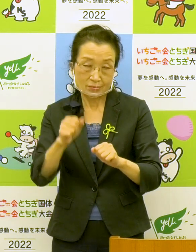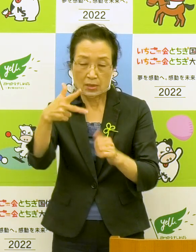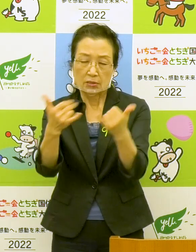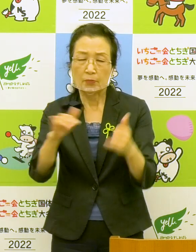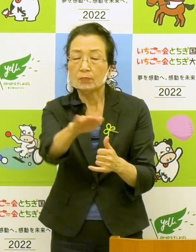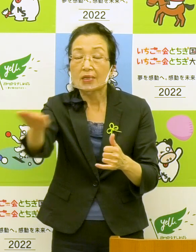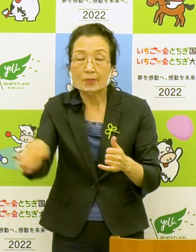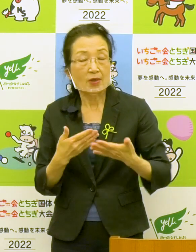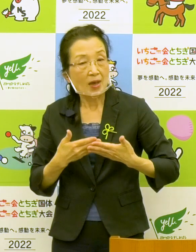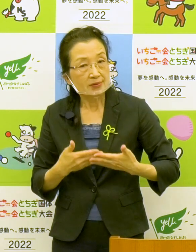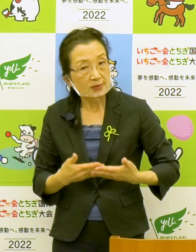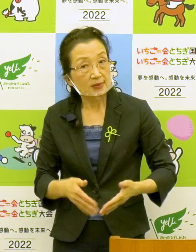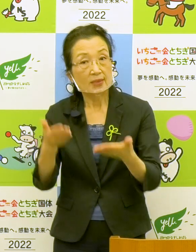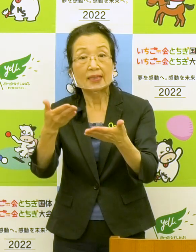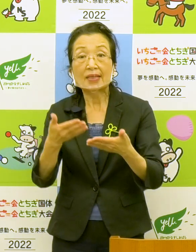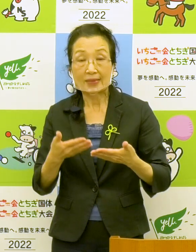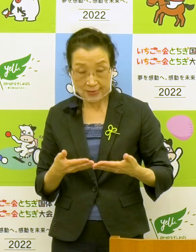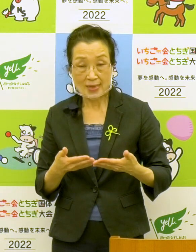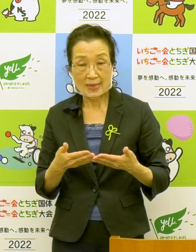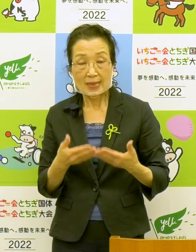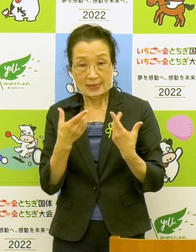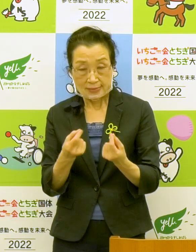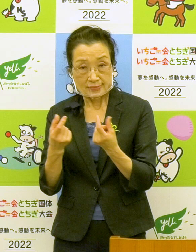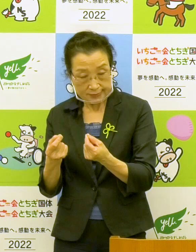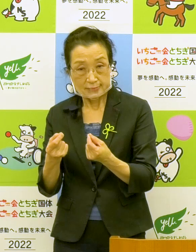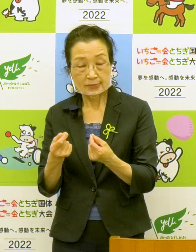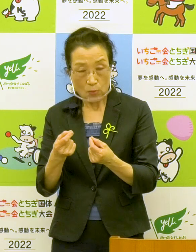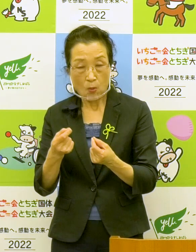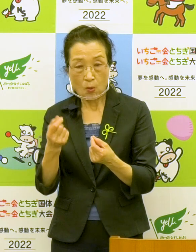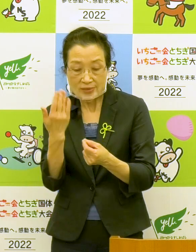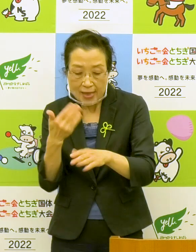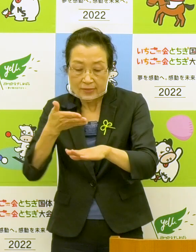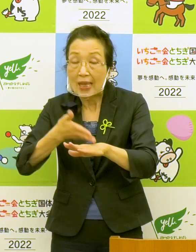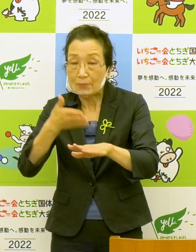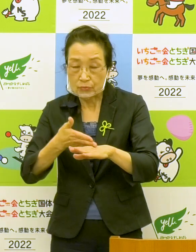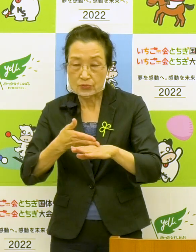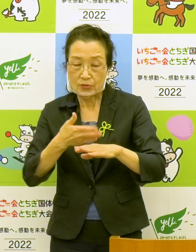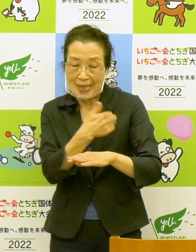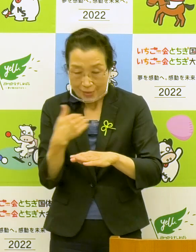ですね、この事前キャンプしっかり行えるようにしていきたいと考えております。